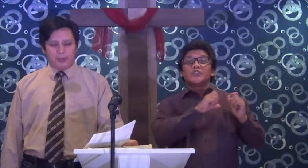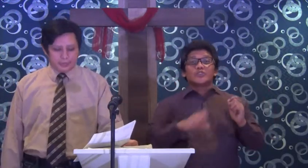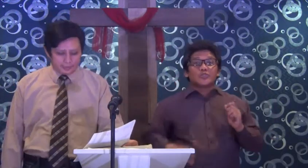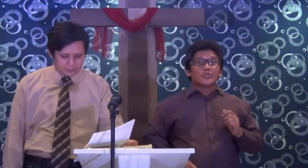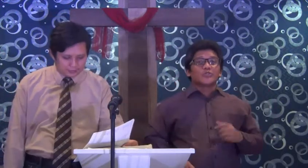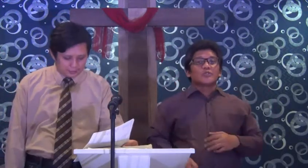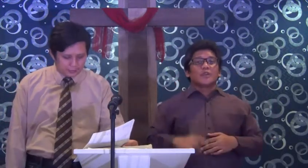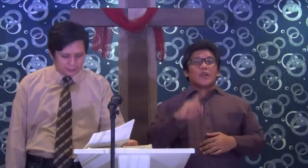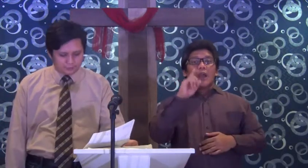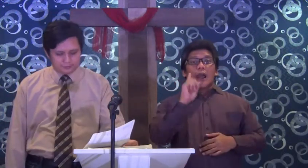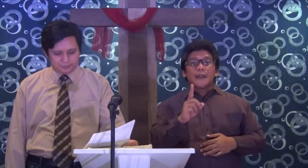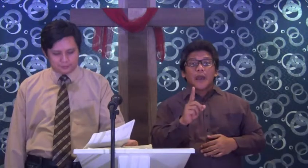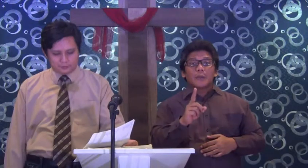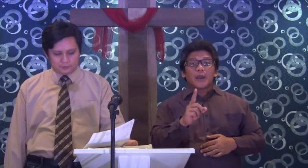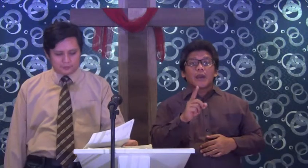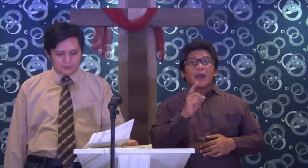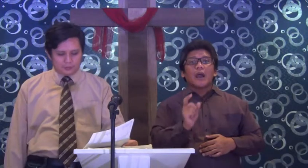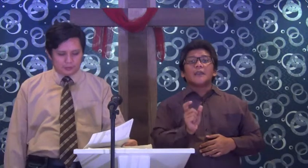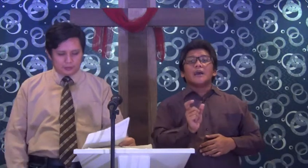Ada upah yang besar